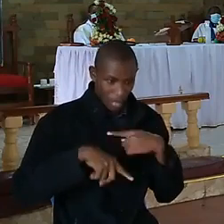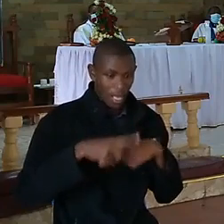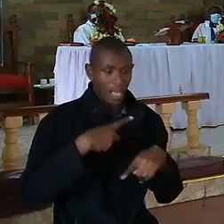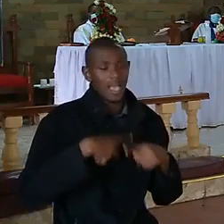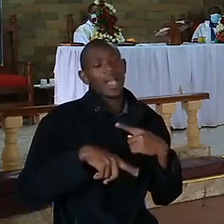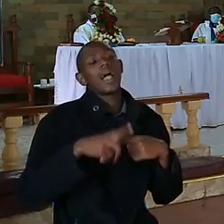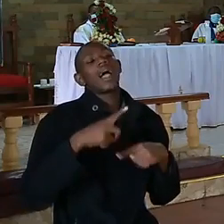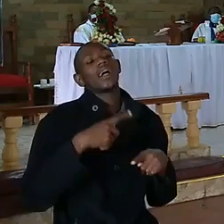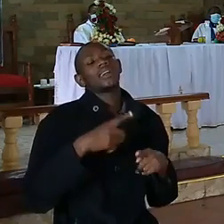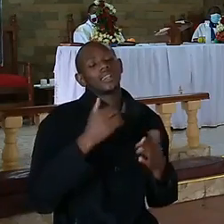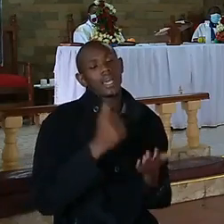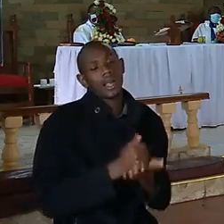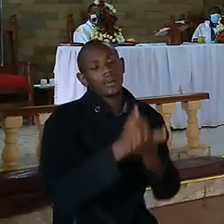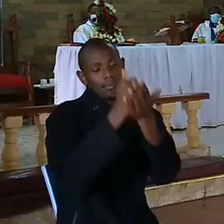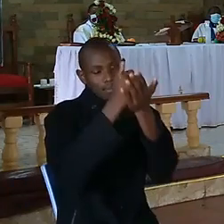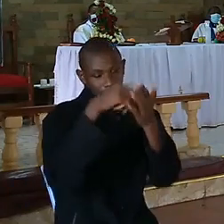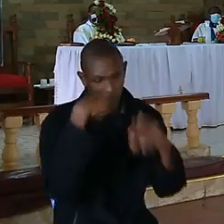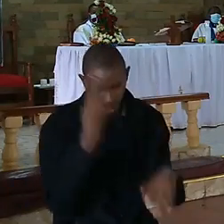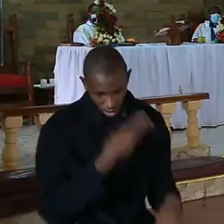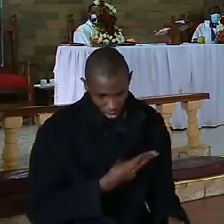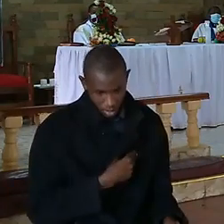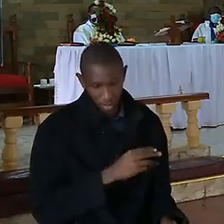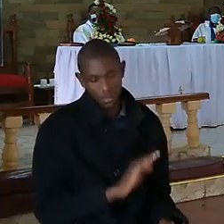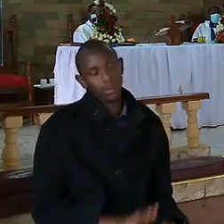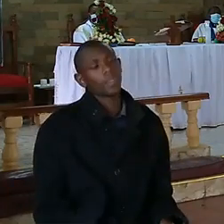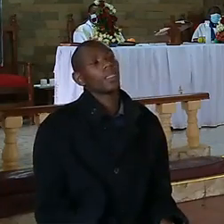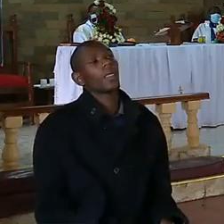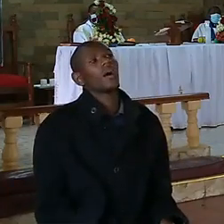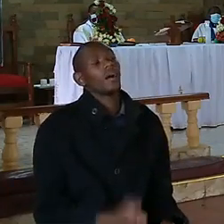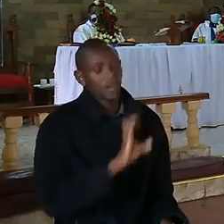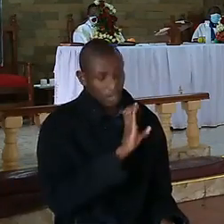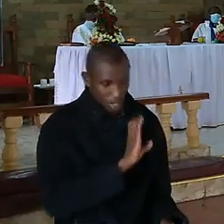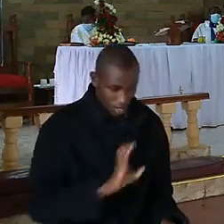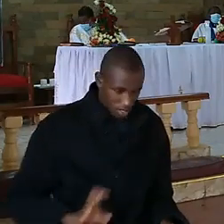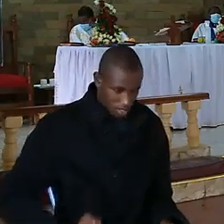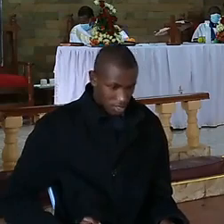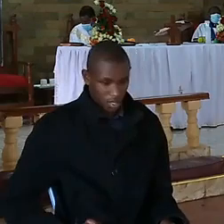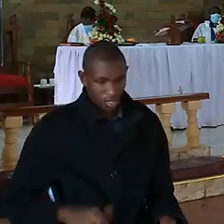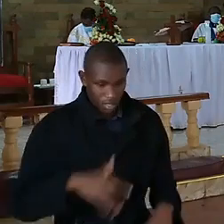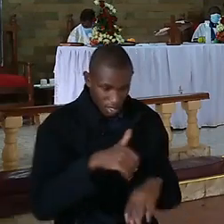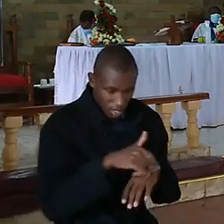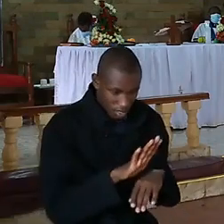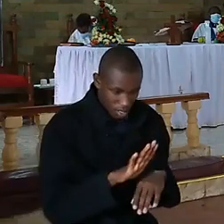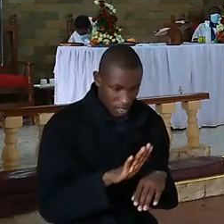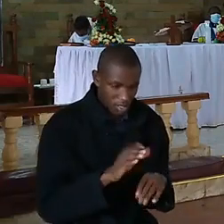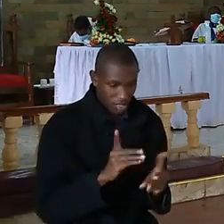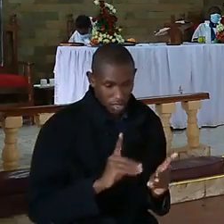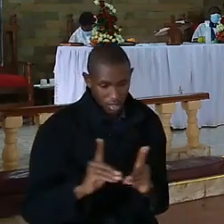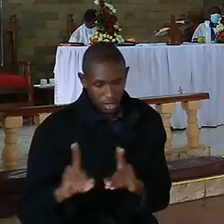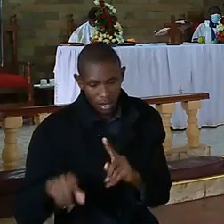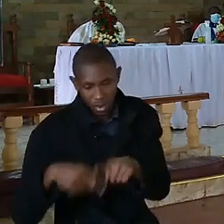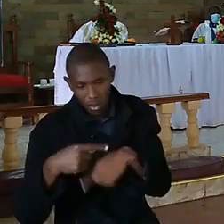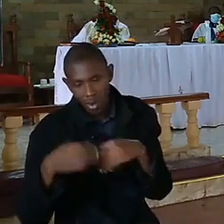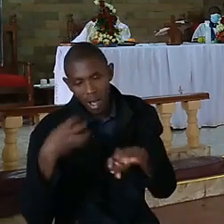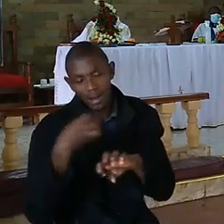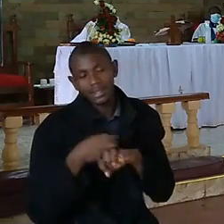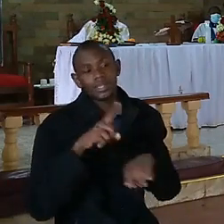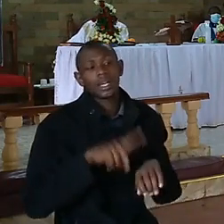situations iria ciothe turagerera ngai kana Kristo agituma arutwo magerere maundu-ini macio maritu